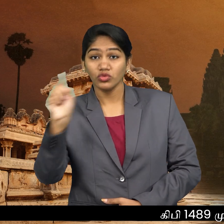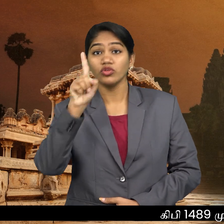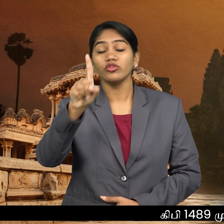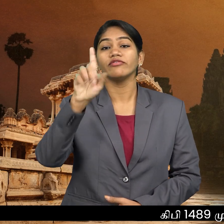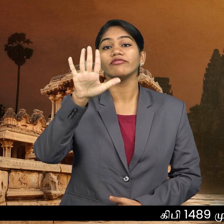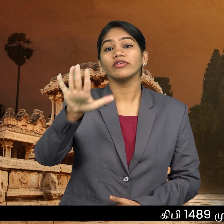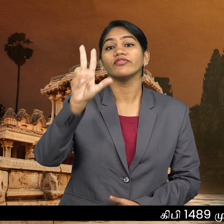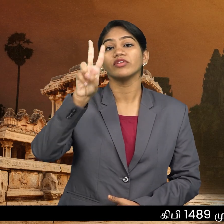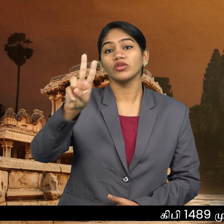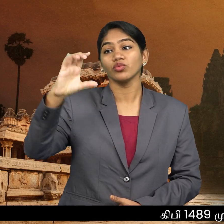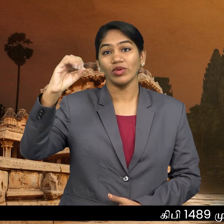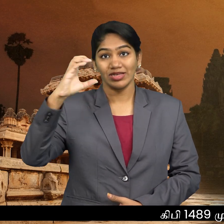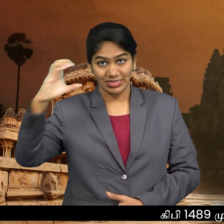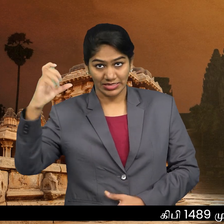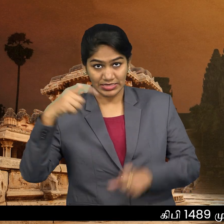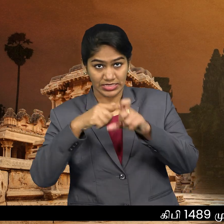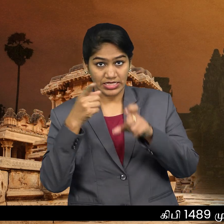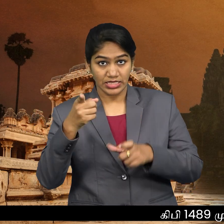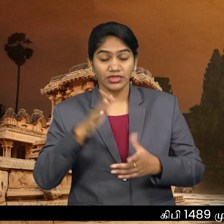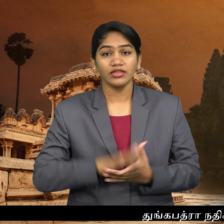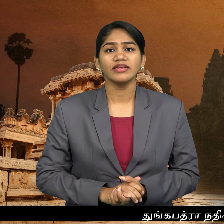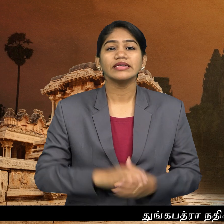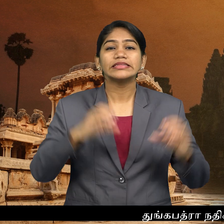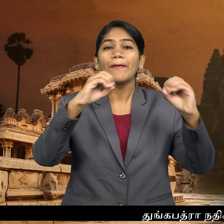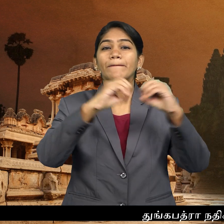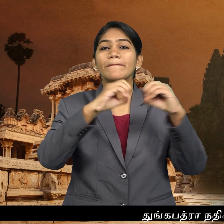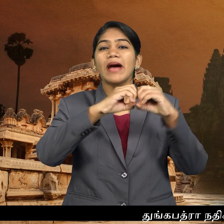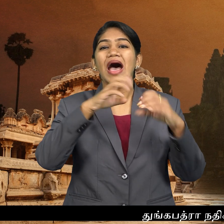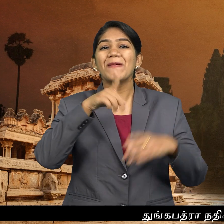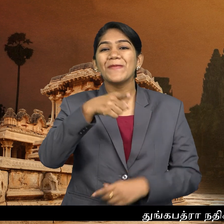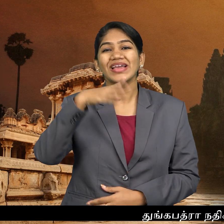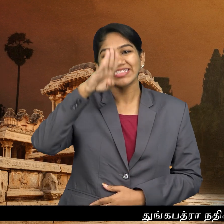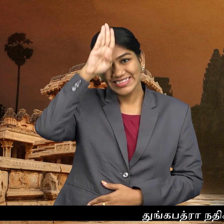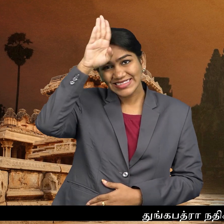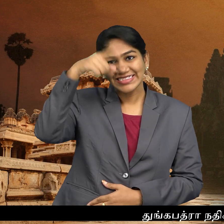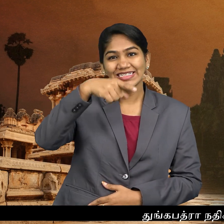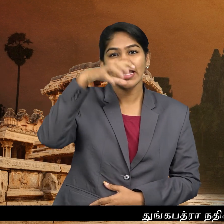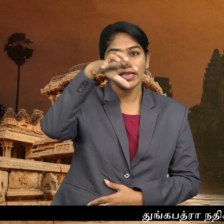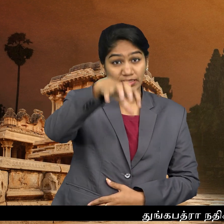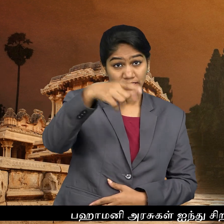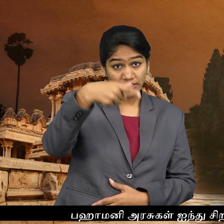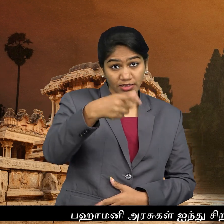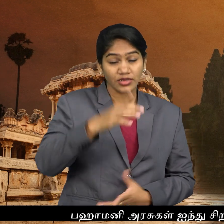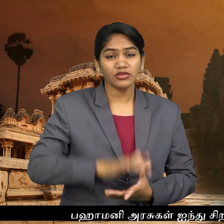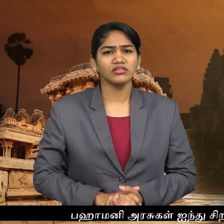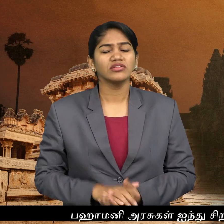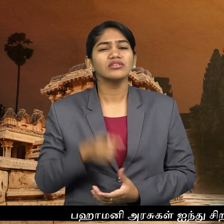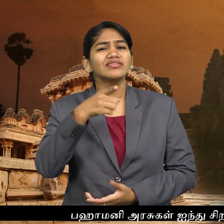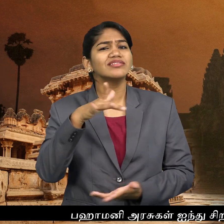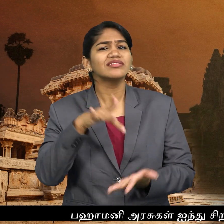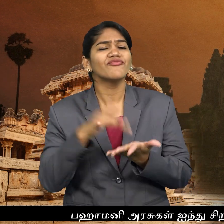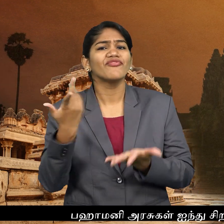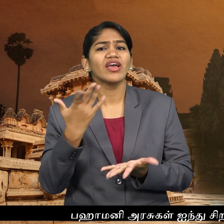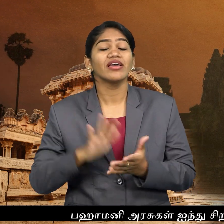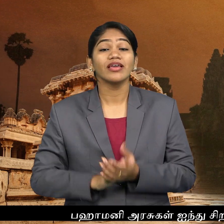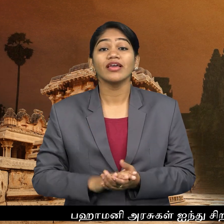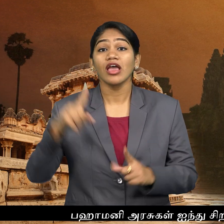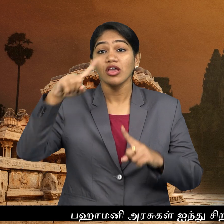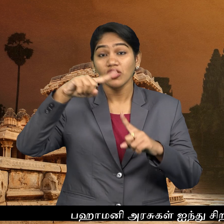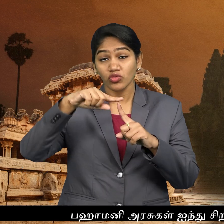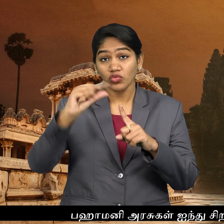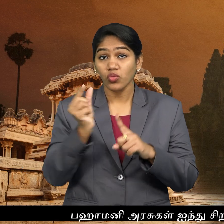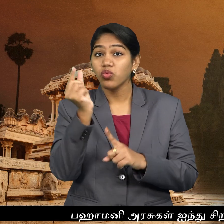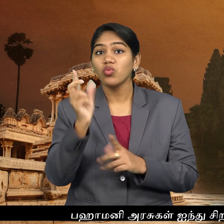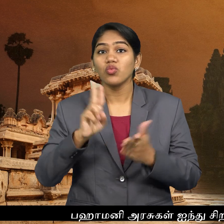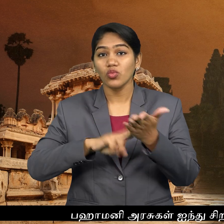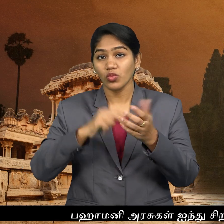1489 முதல் 1520 வரை துங்கபத்ரா நதிக்கு வடக்கே உள்ள பஹாமனி அரசுகள் 5